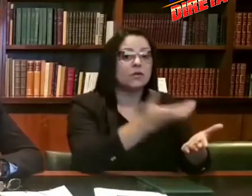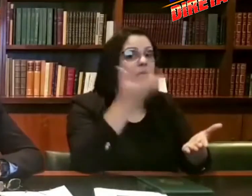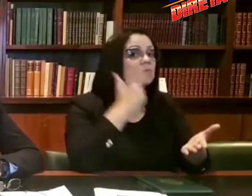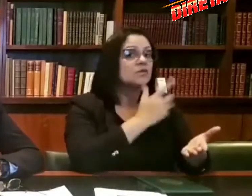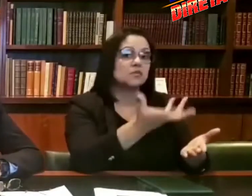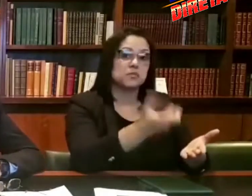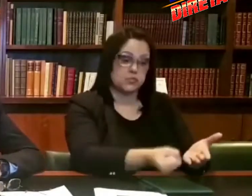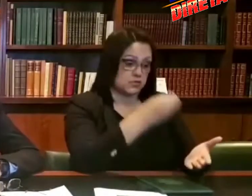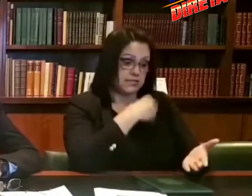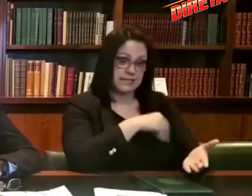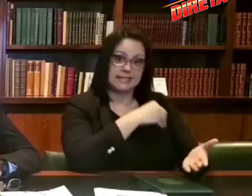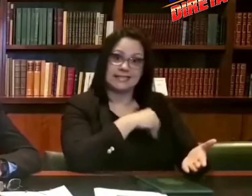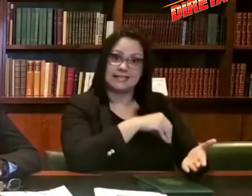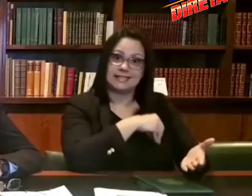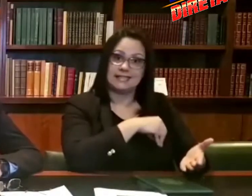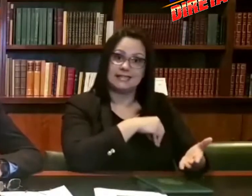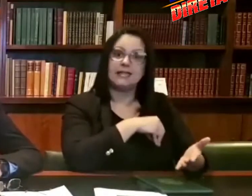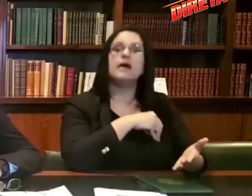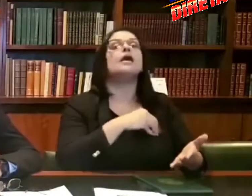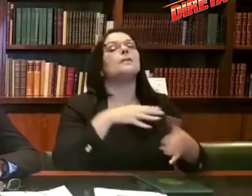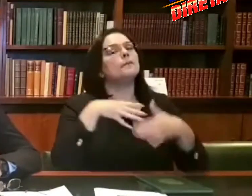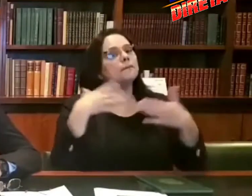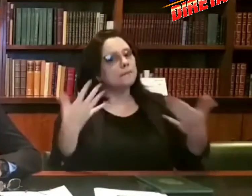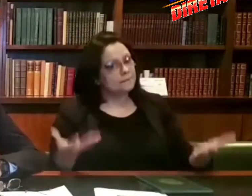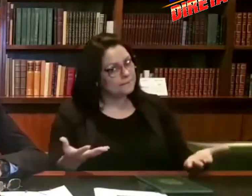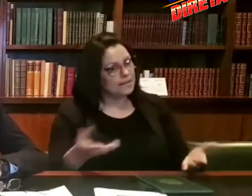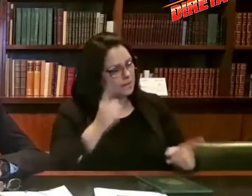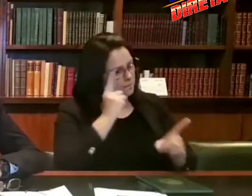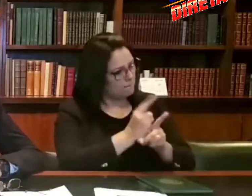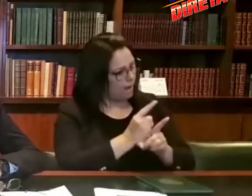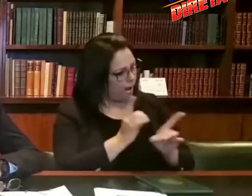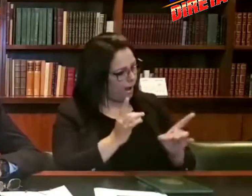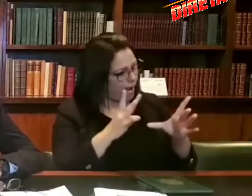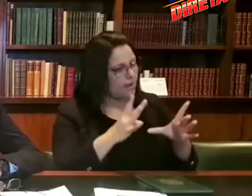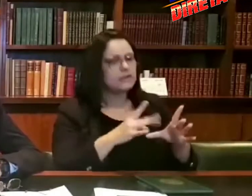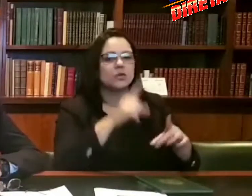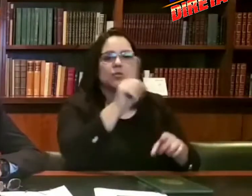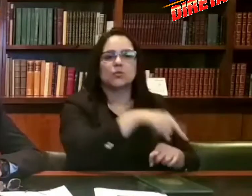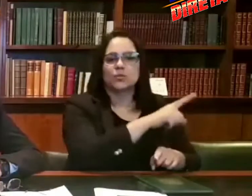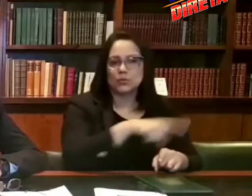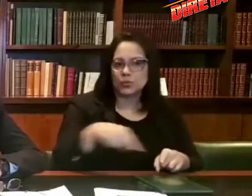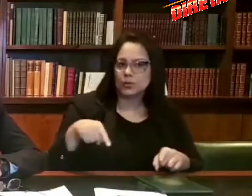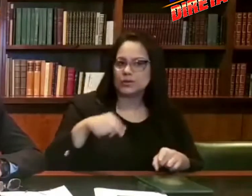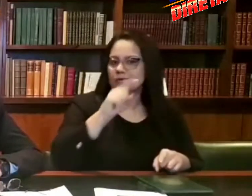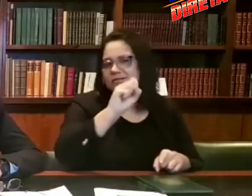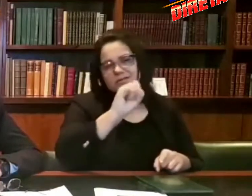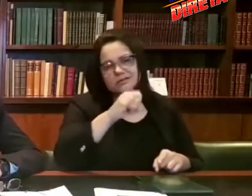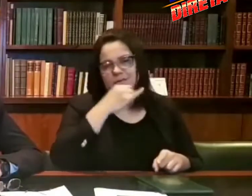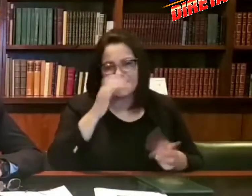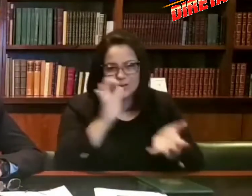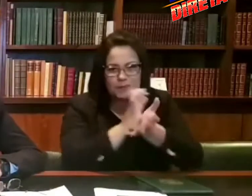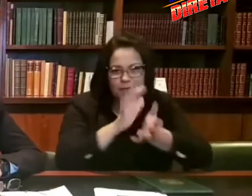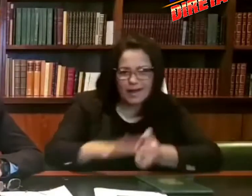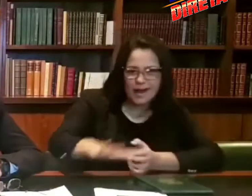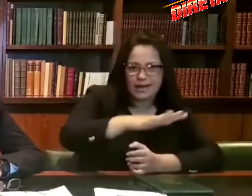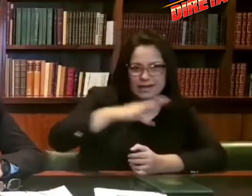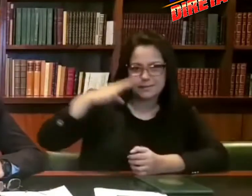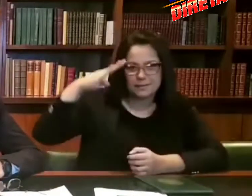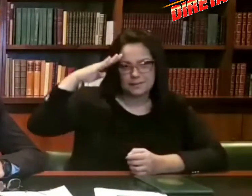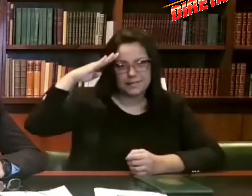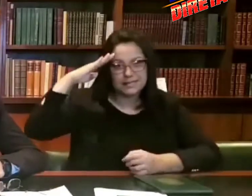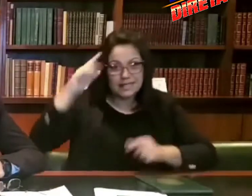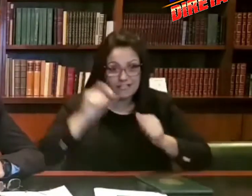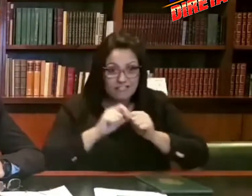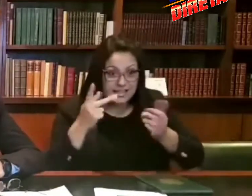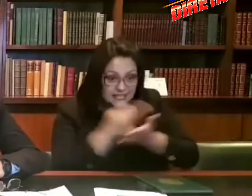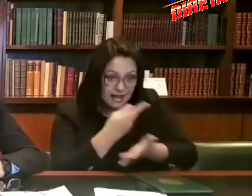receberam R$ 600. Só que foram plotados, foram descobertos, e no nosso meio, quando o cara faz algo errado, né, o bicho